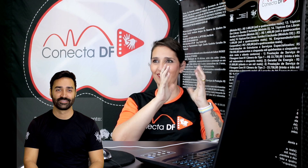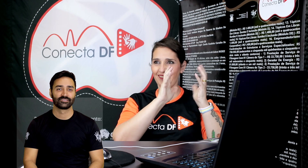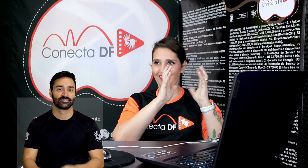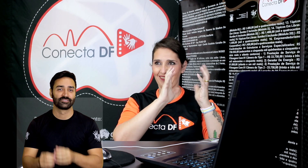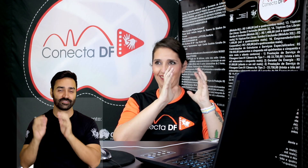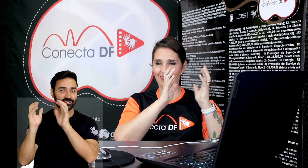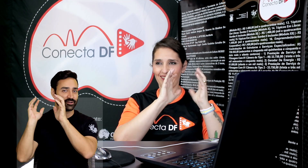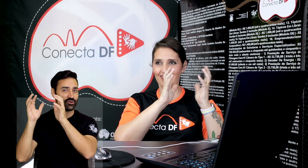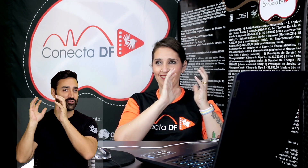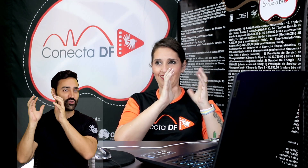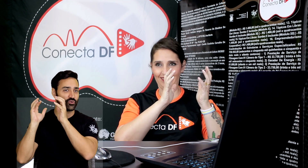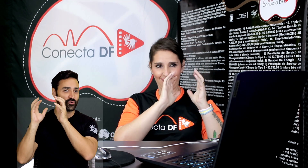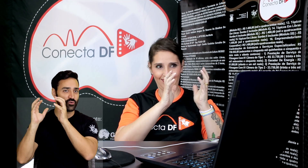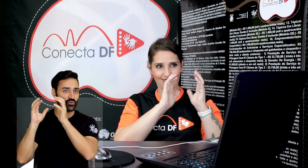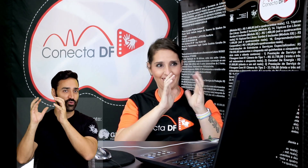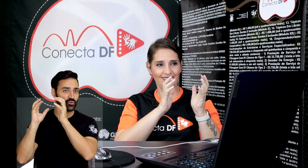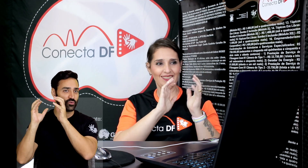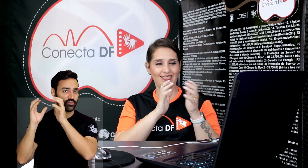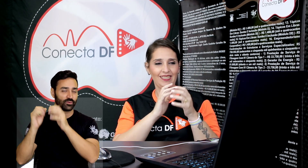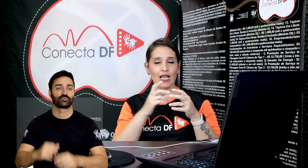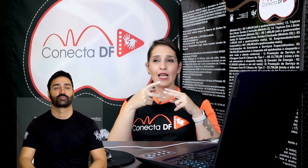Coco.